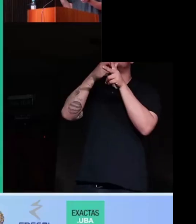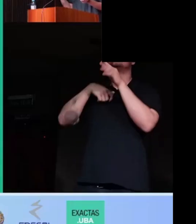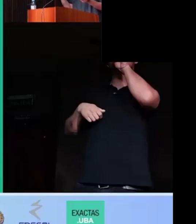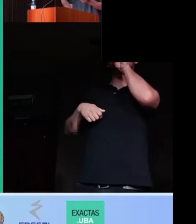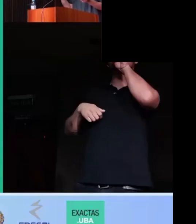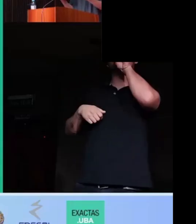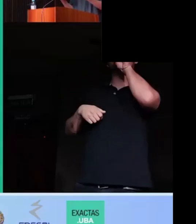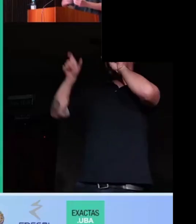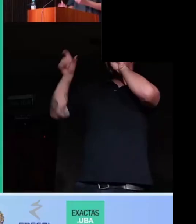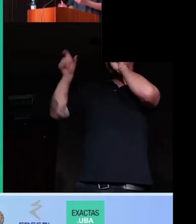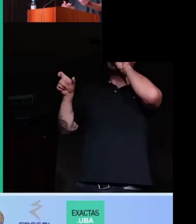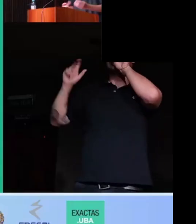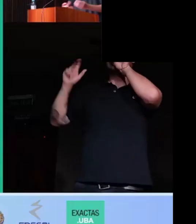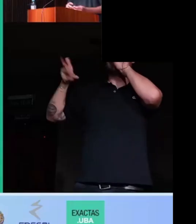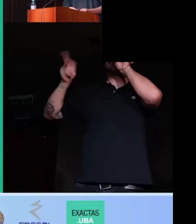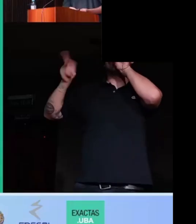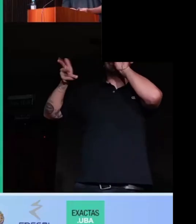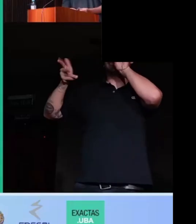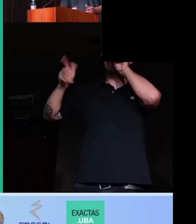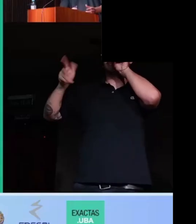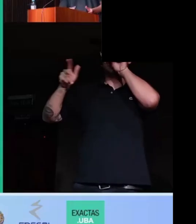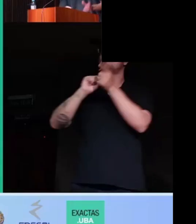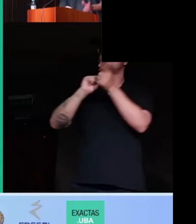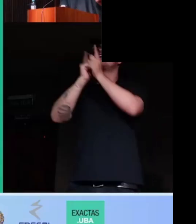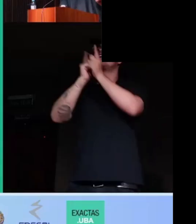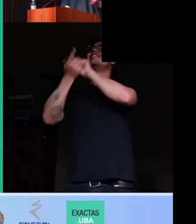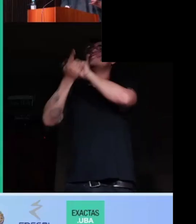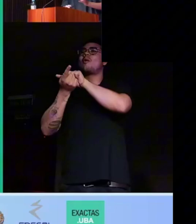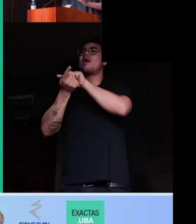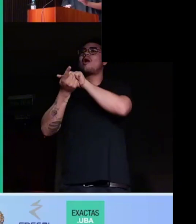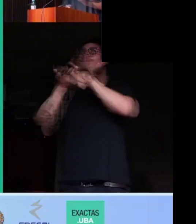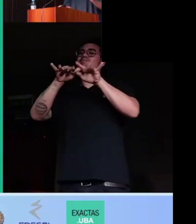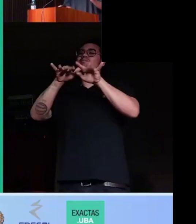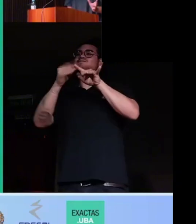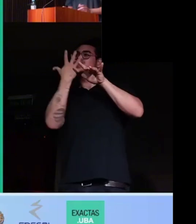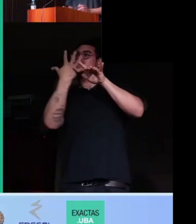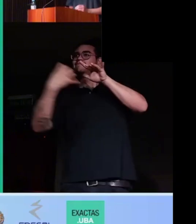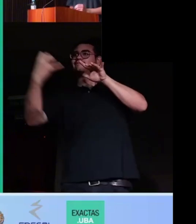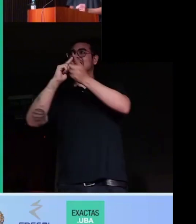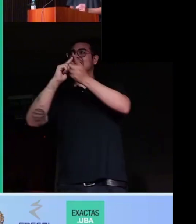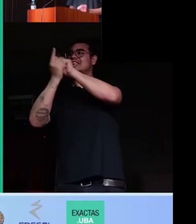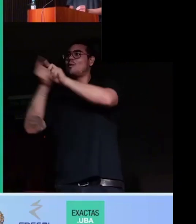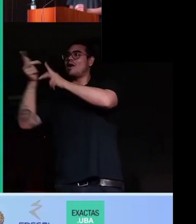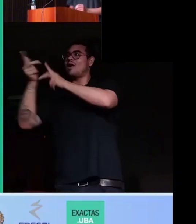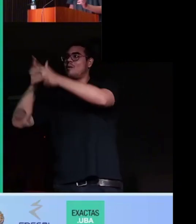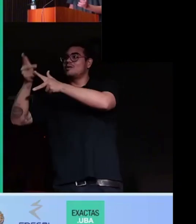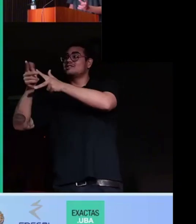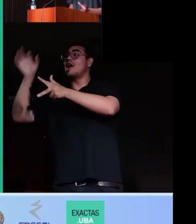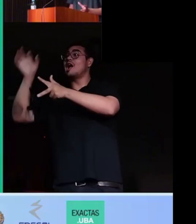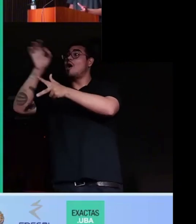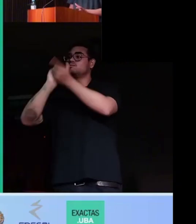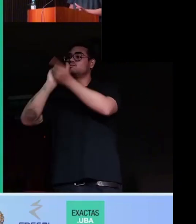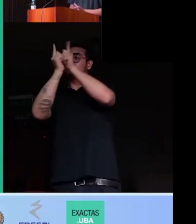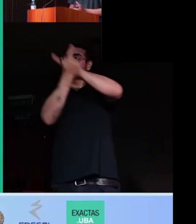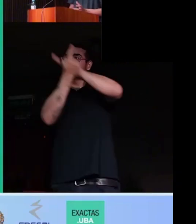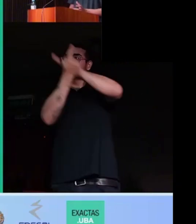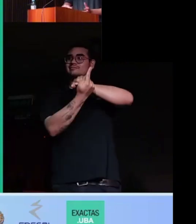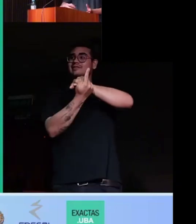animación haciendo la seña. Entonces, esta es la versión más básica que simplemente,